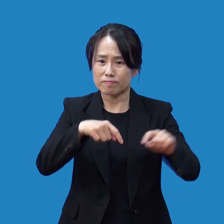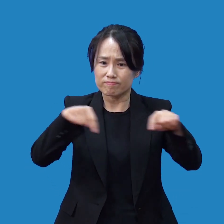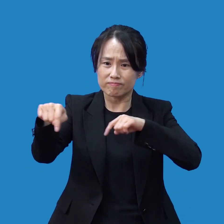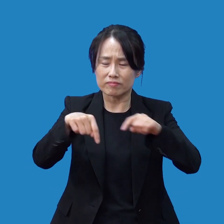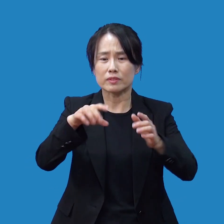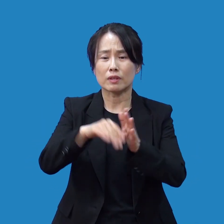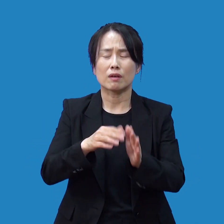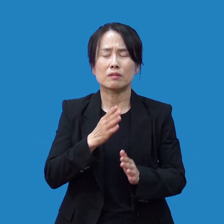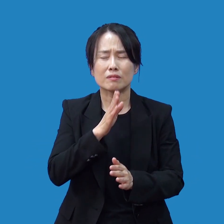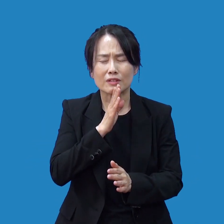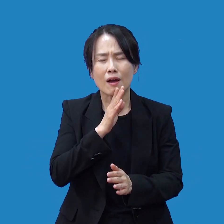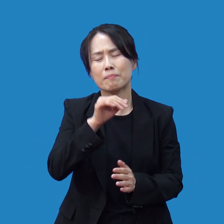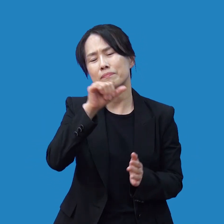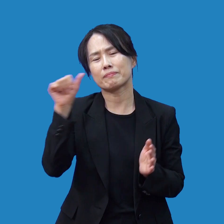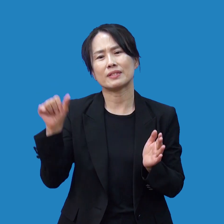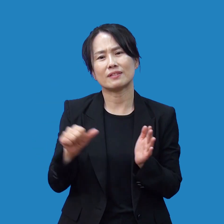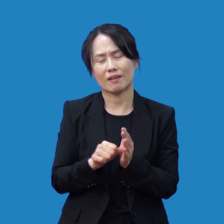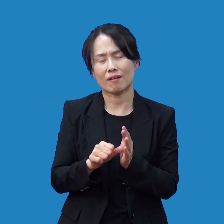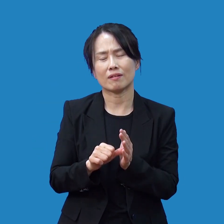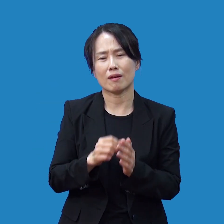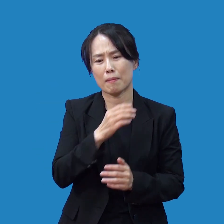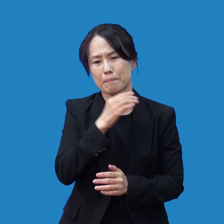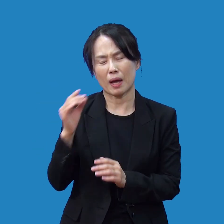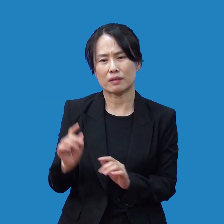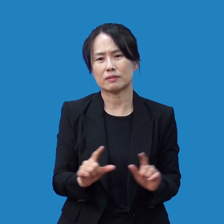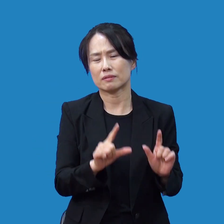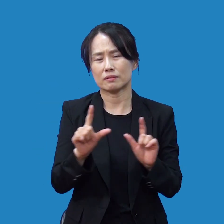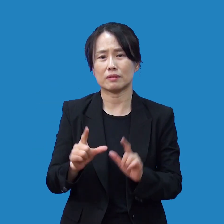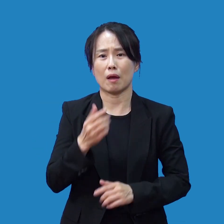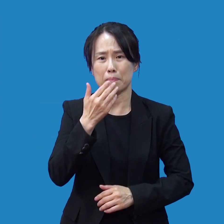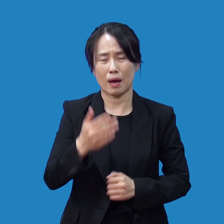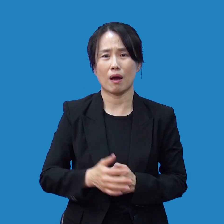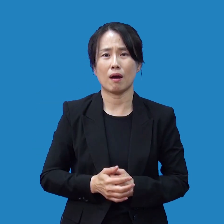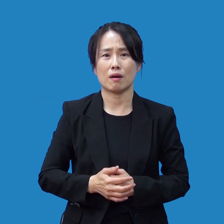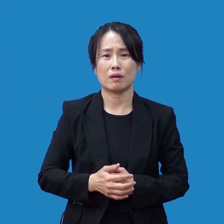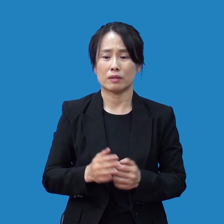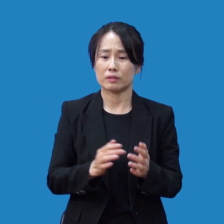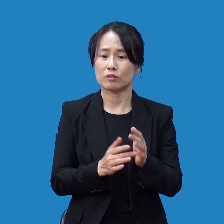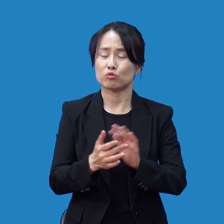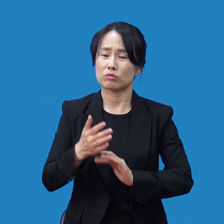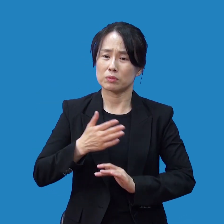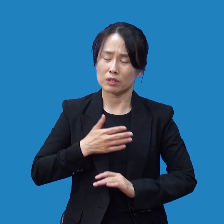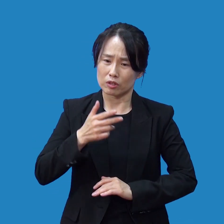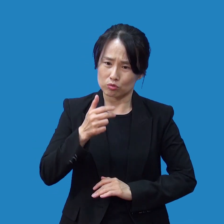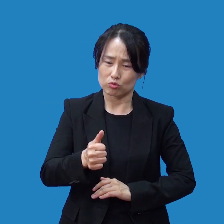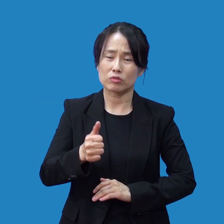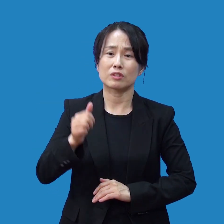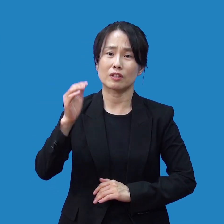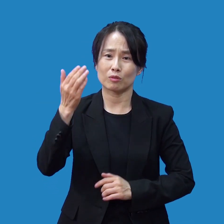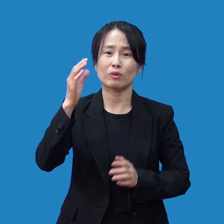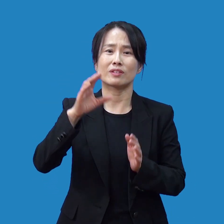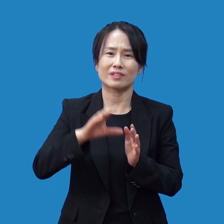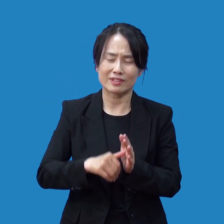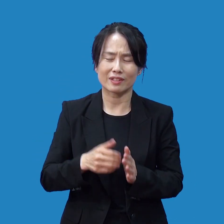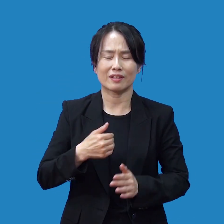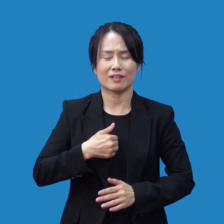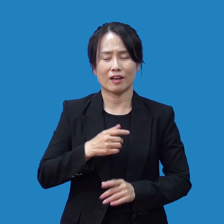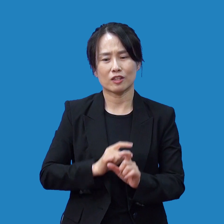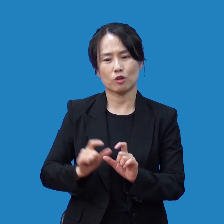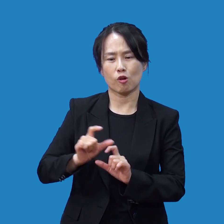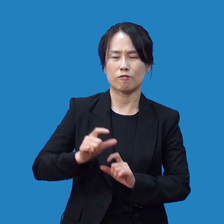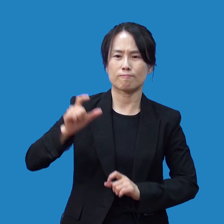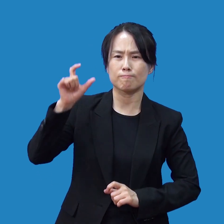것입니다. 예수님이 내 삶의 주인이 되실 때 진짜 내가 살아나고 선한 능력으로 내가 더 강해지는